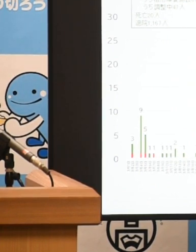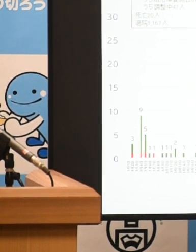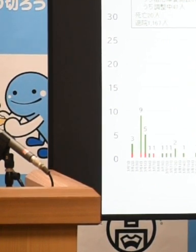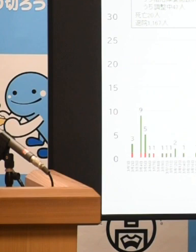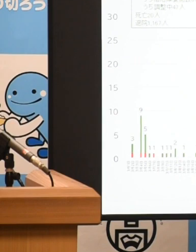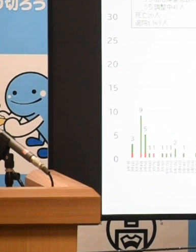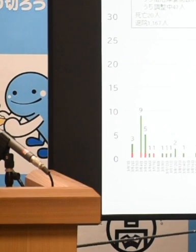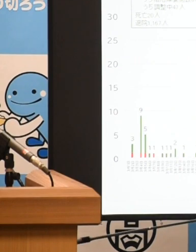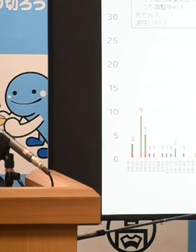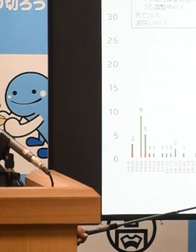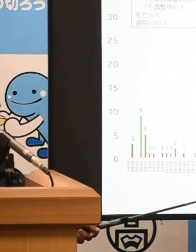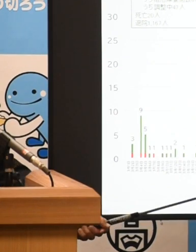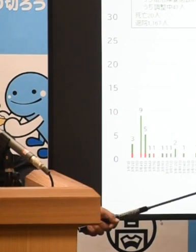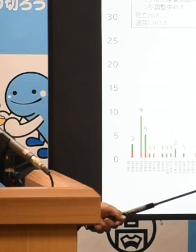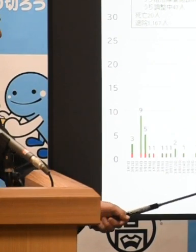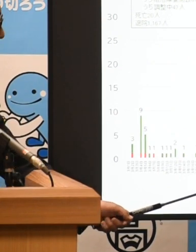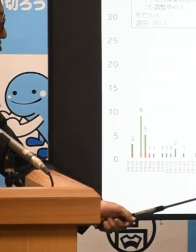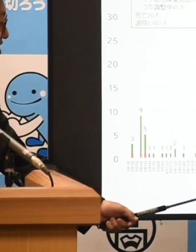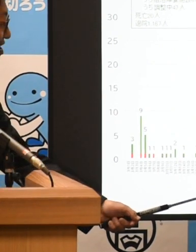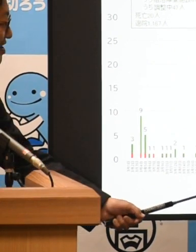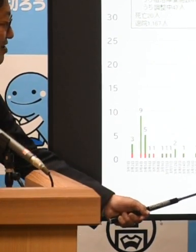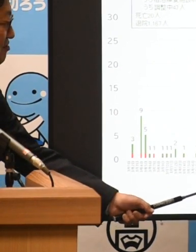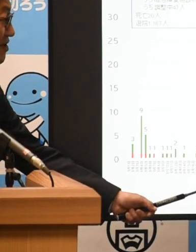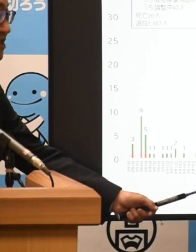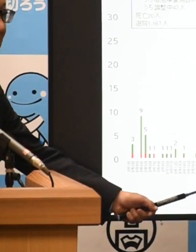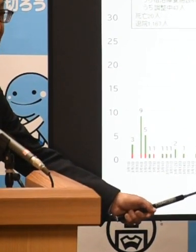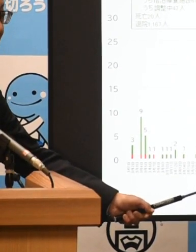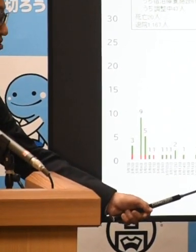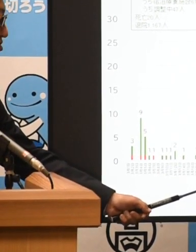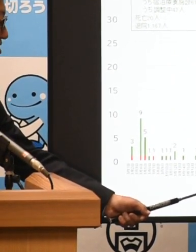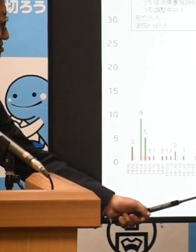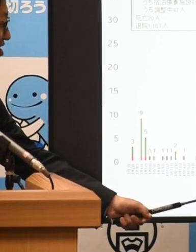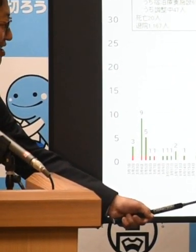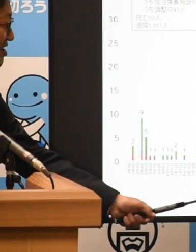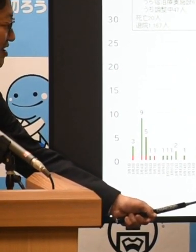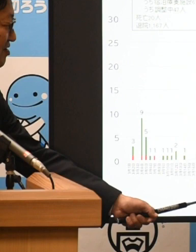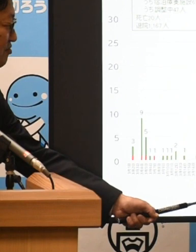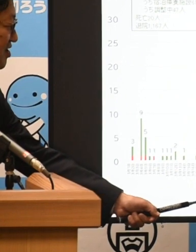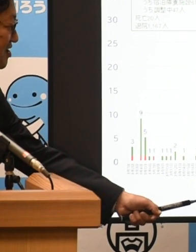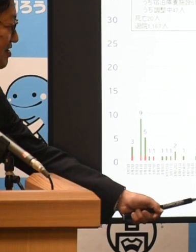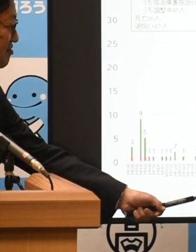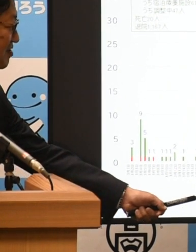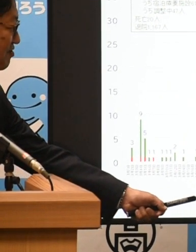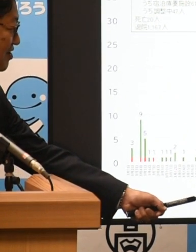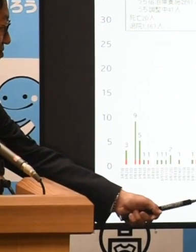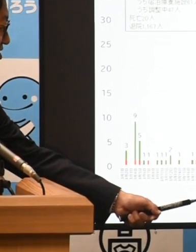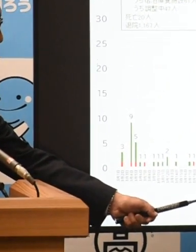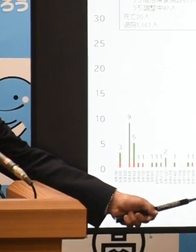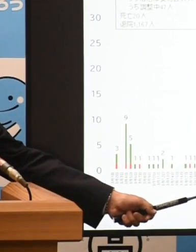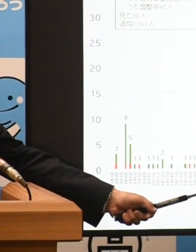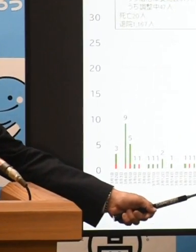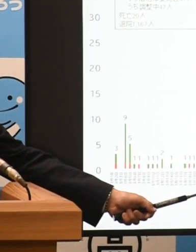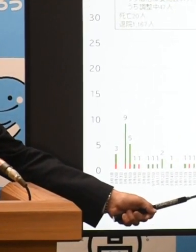。この5月の連休中は2桁になることはありましたけれども、比較的感染経路不明者は少なくござい